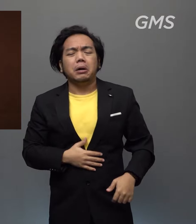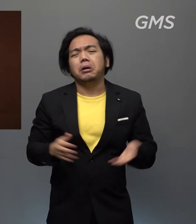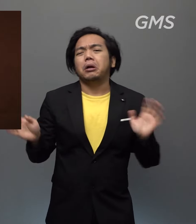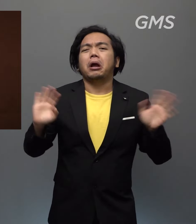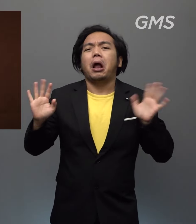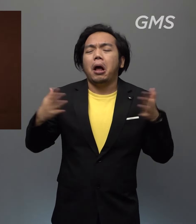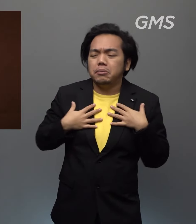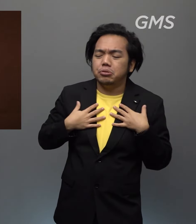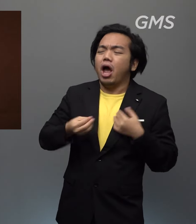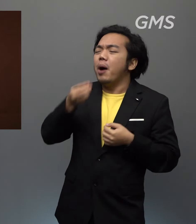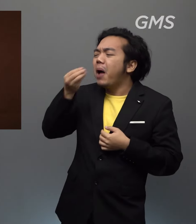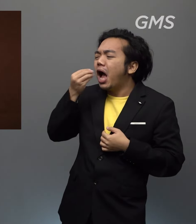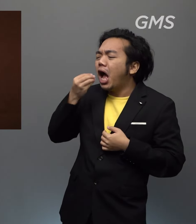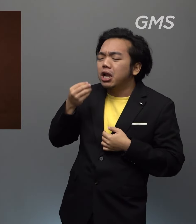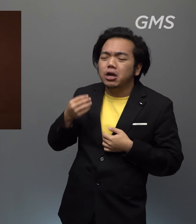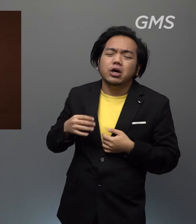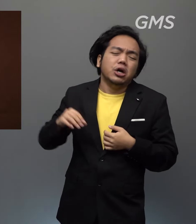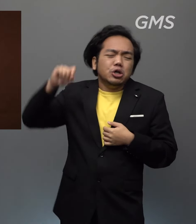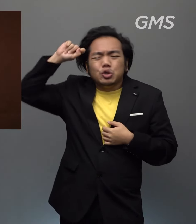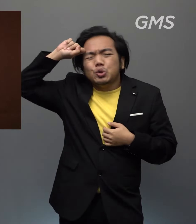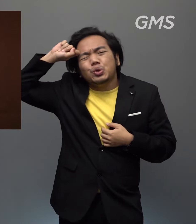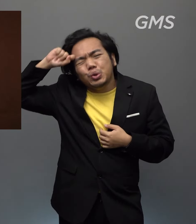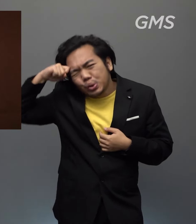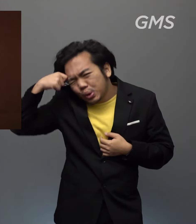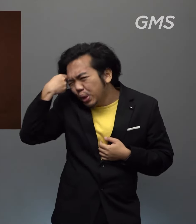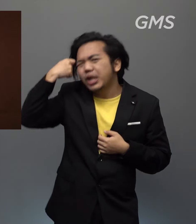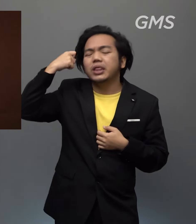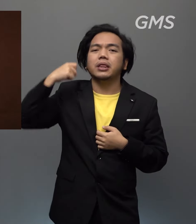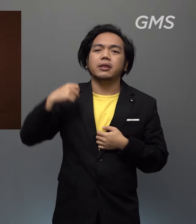makanan. Kesengsaraan dikatakan karena mereka